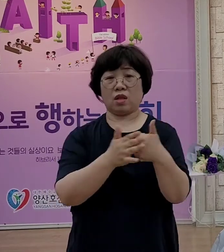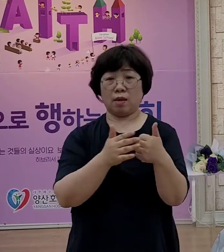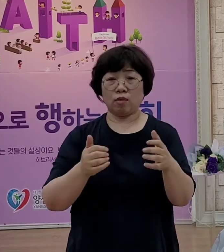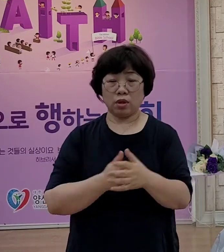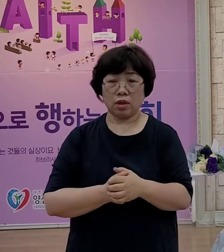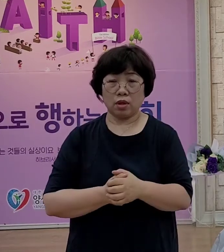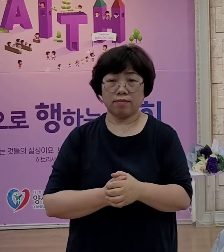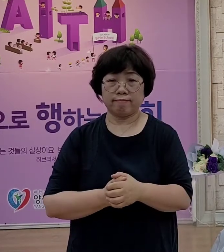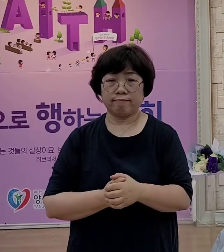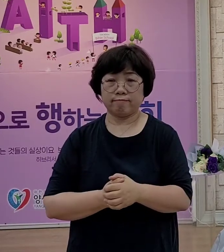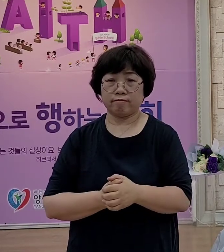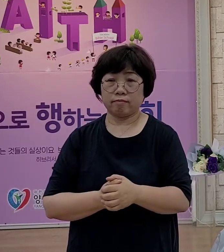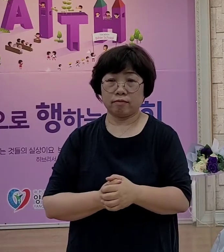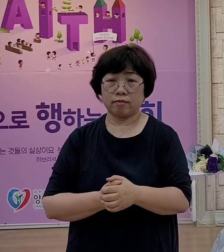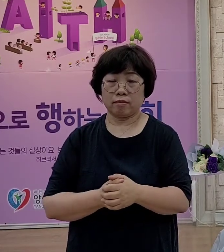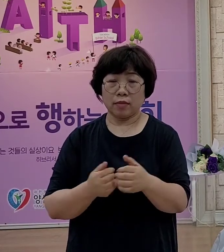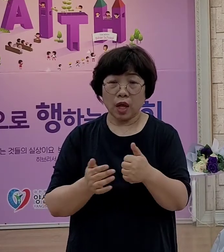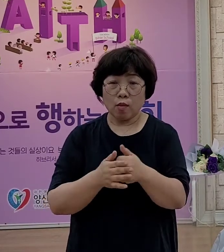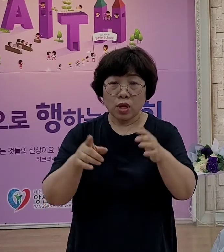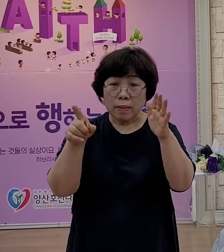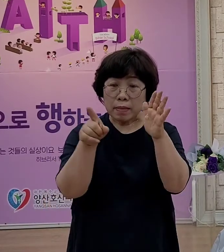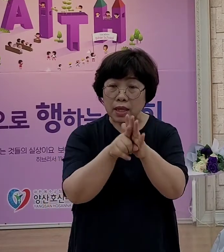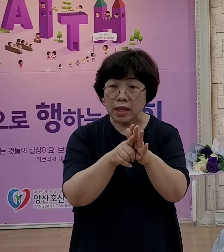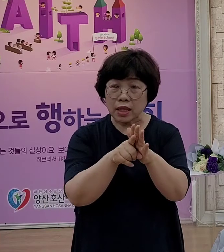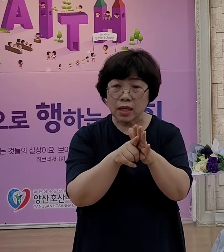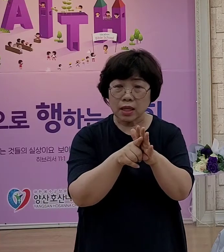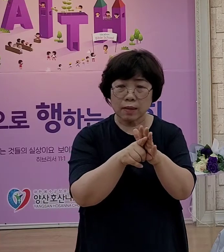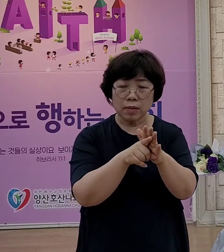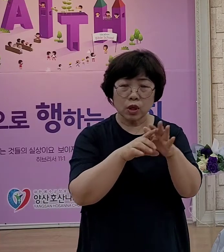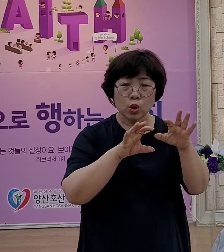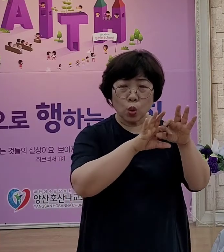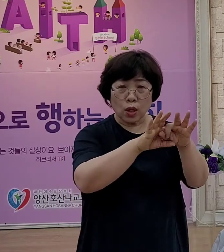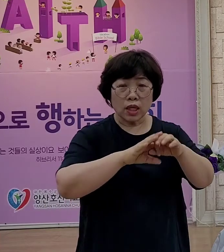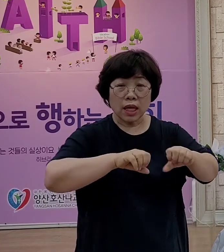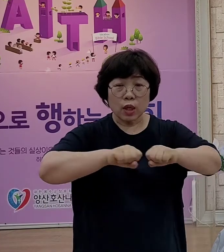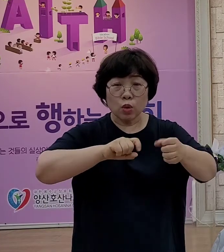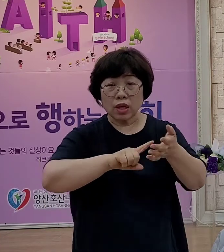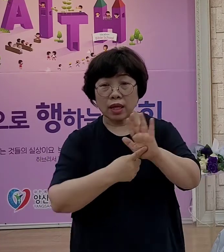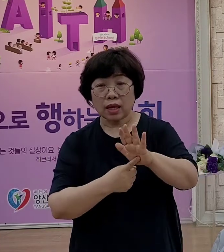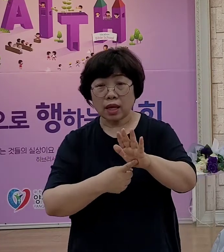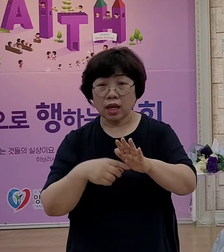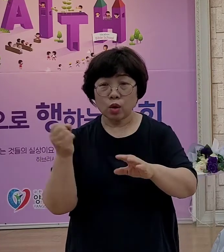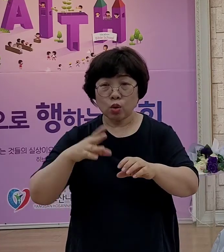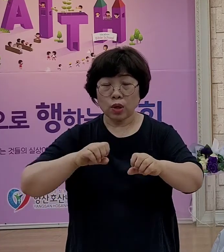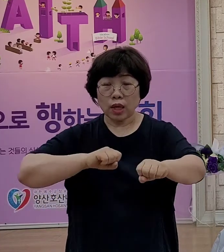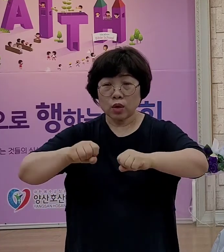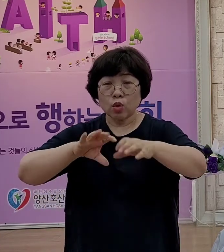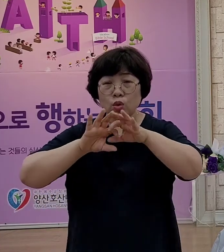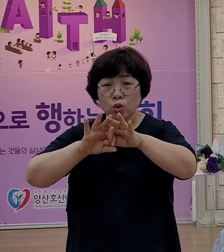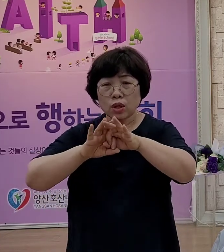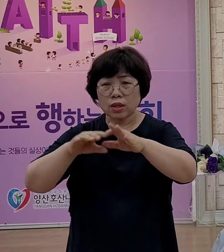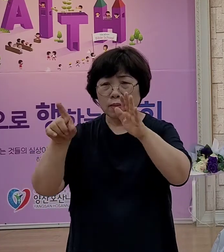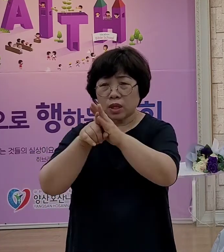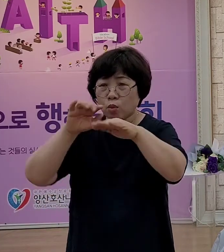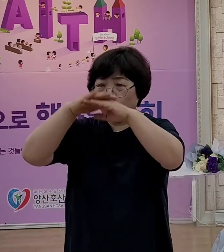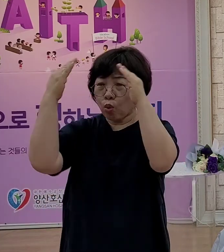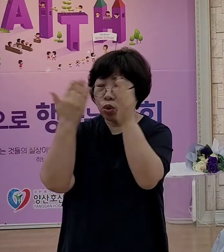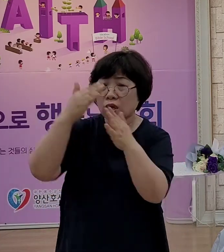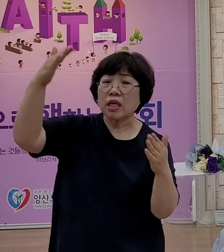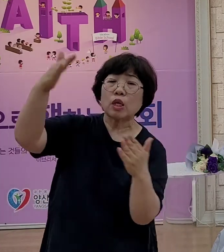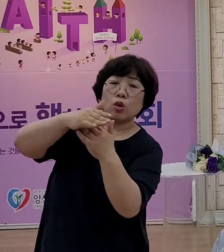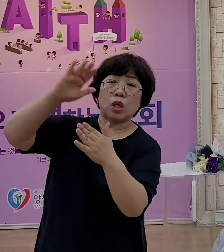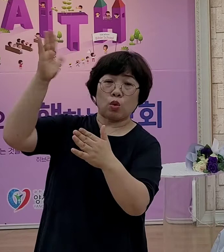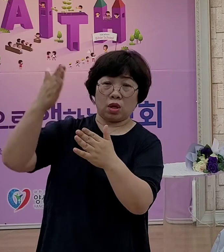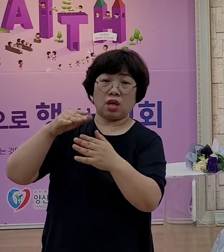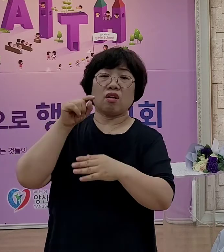여러분 그래서 믿음이 행위를 낳고 행위는 믿음을 온전케 한다.